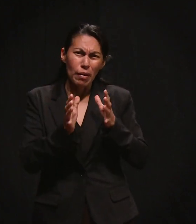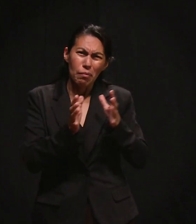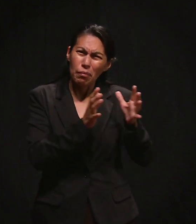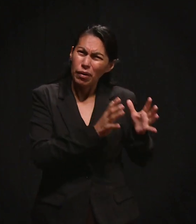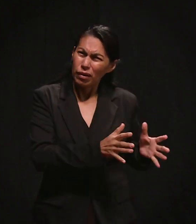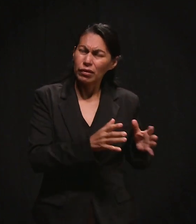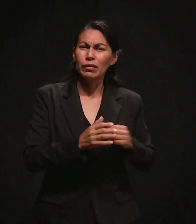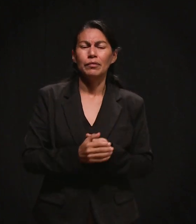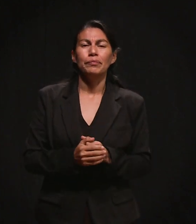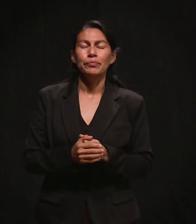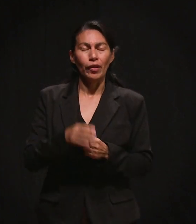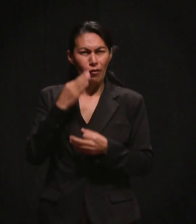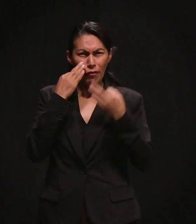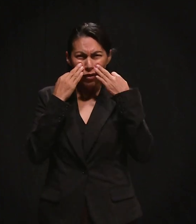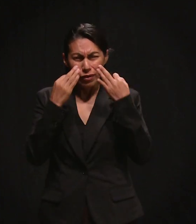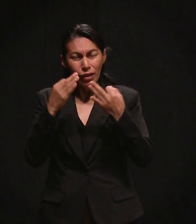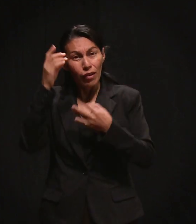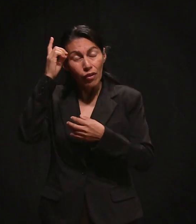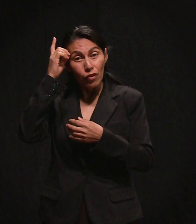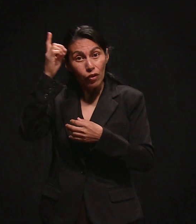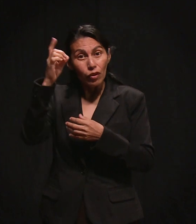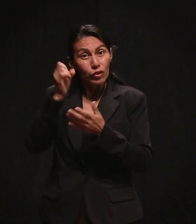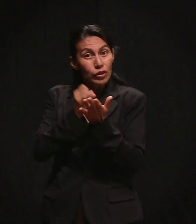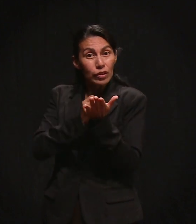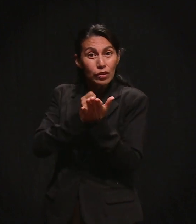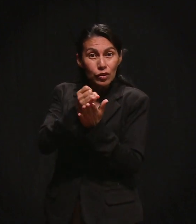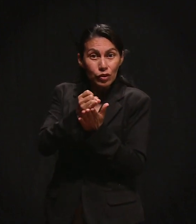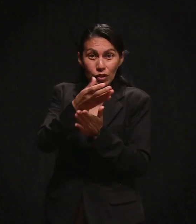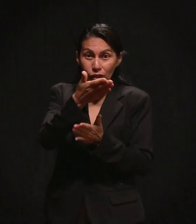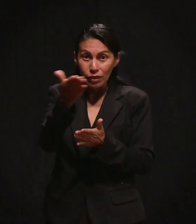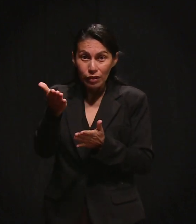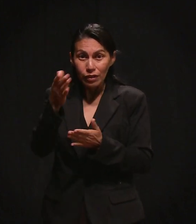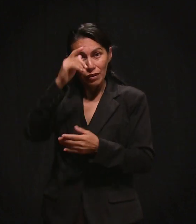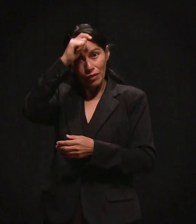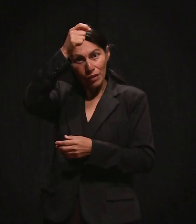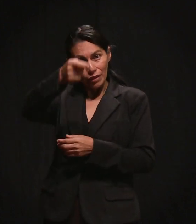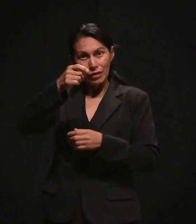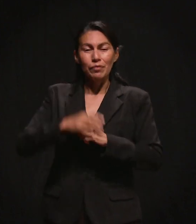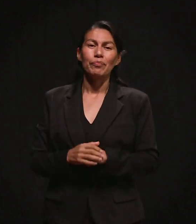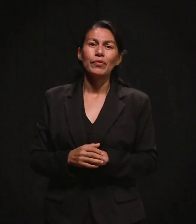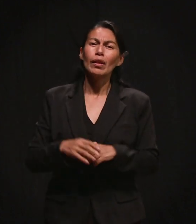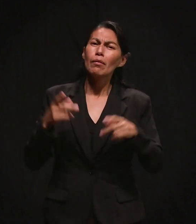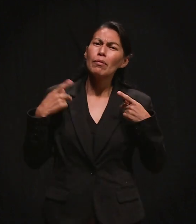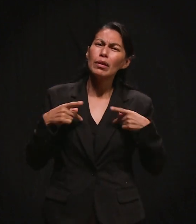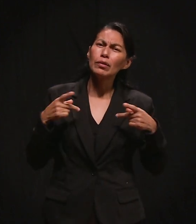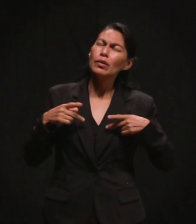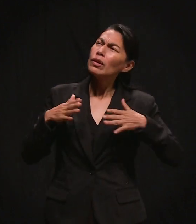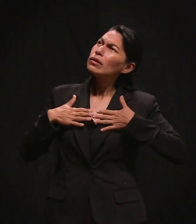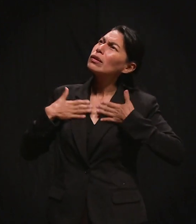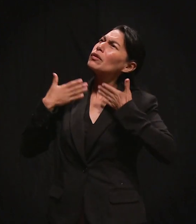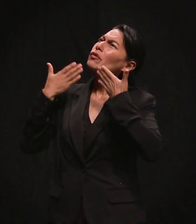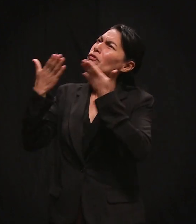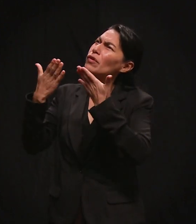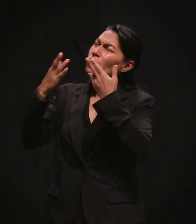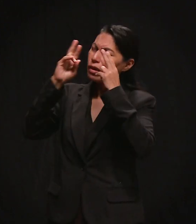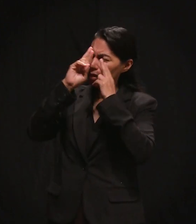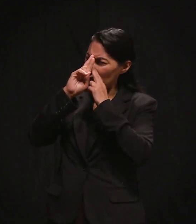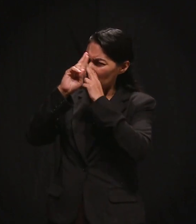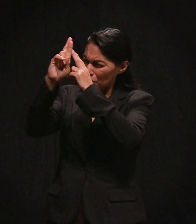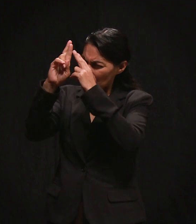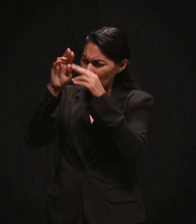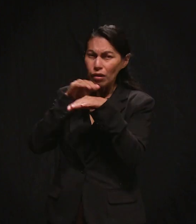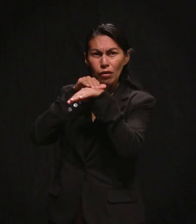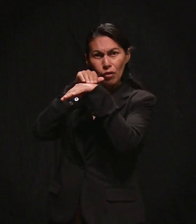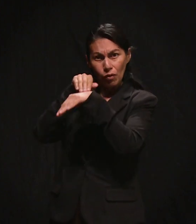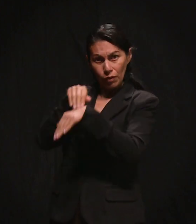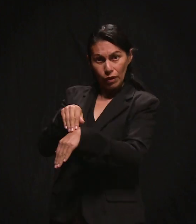decisiones. Dios honra a aquellos que le honran, aquellos que confían en Él y